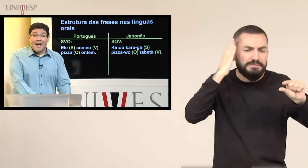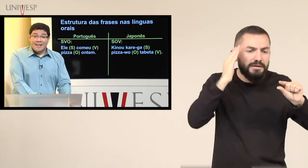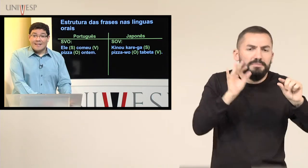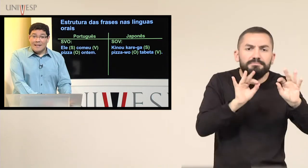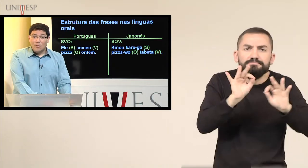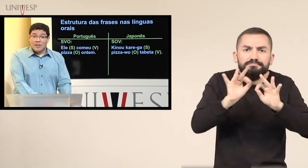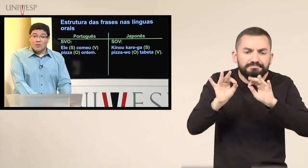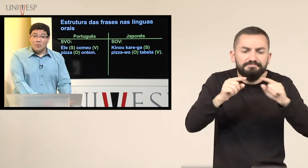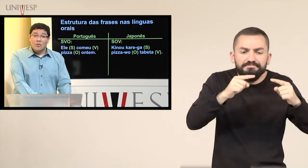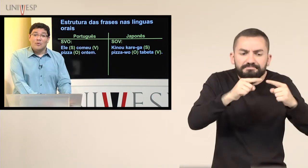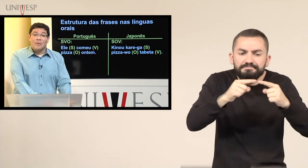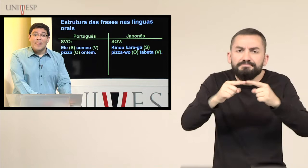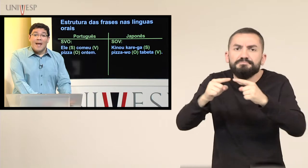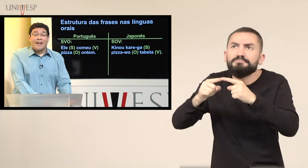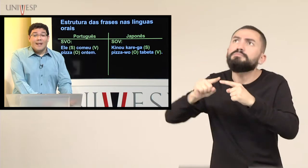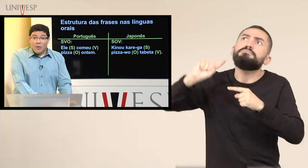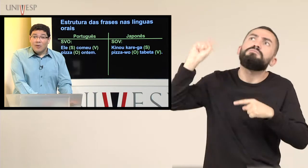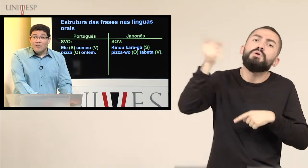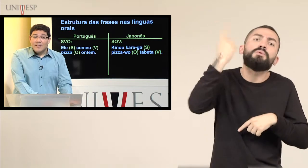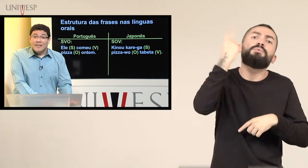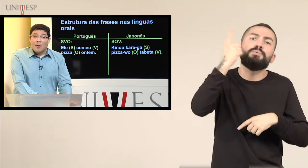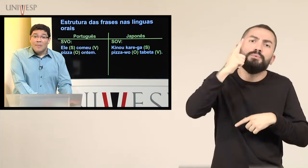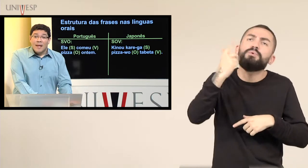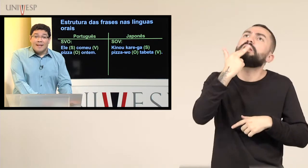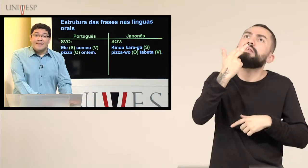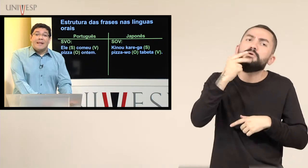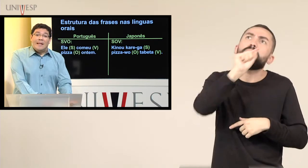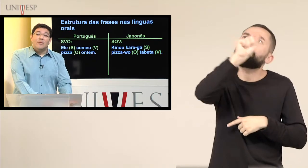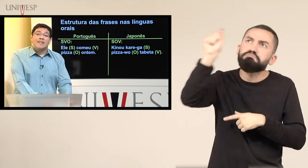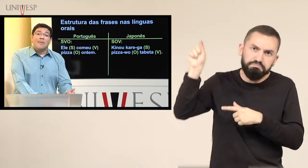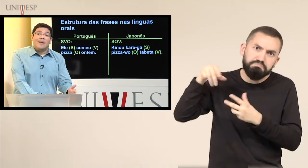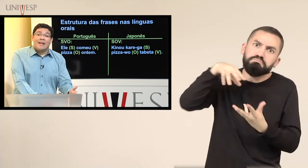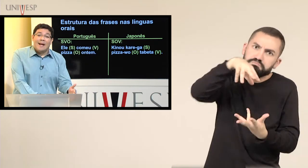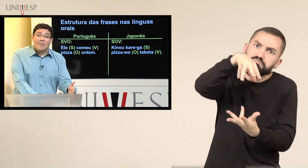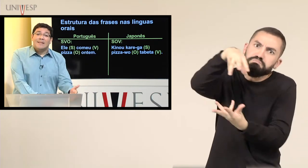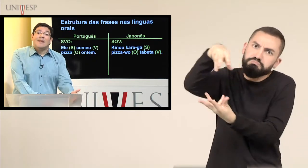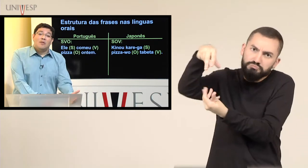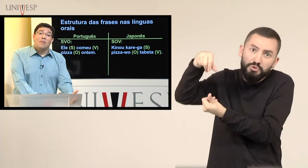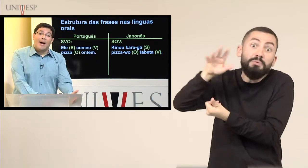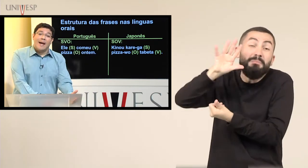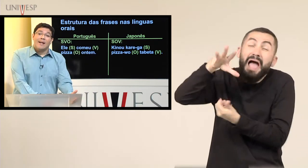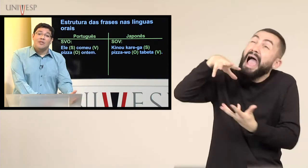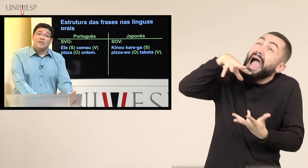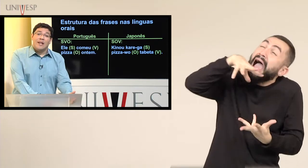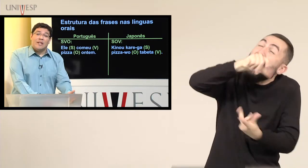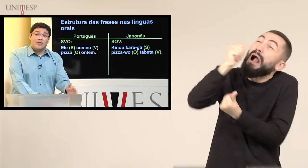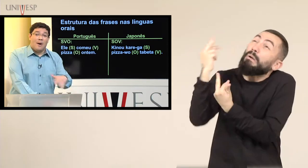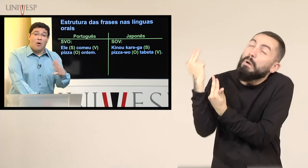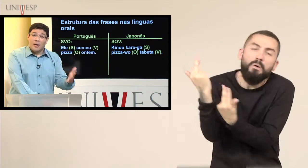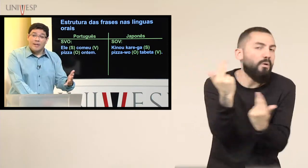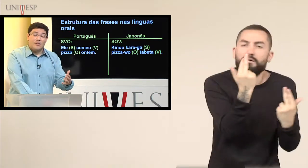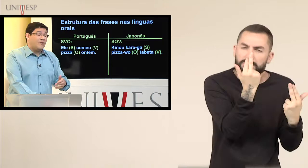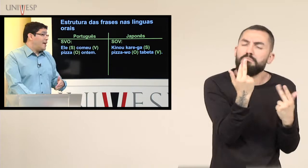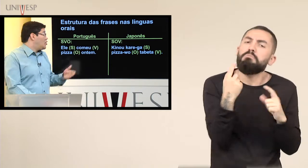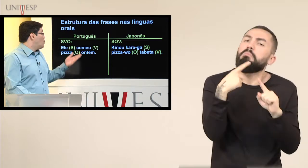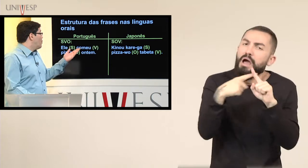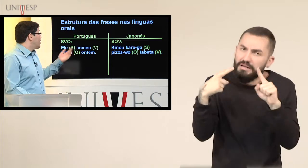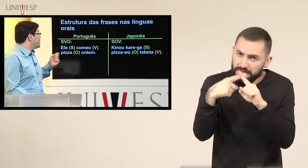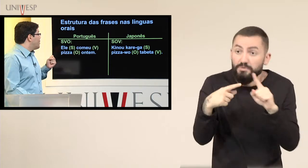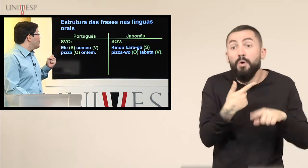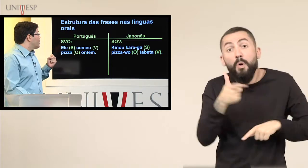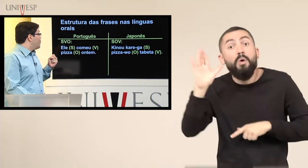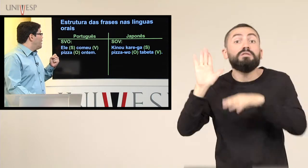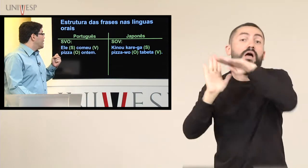em várias línguas do mundo, ela não é universal. Existem línguas que apresentam uma regra diferente, uma ordem diferente, como,